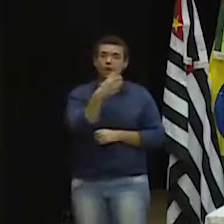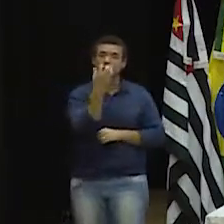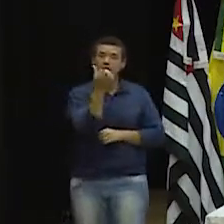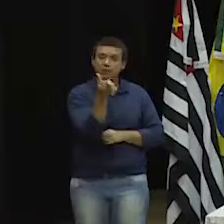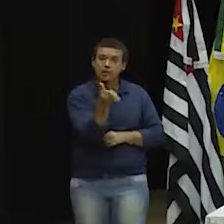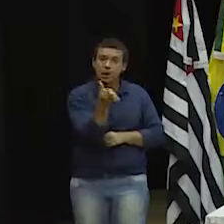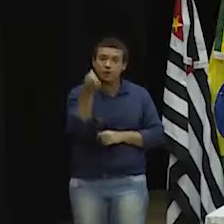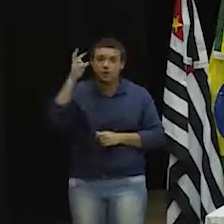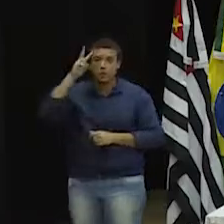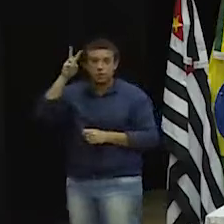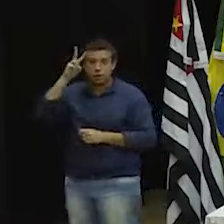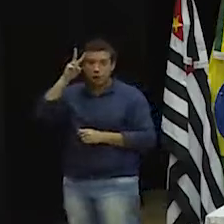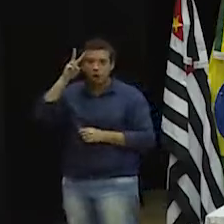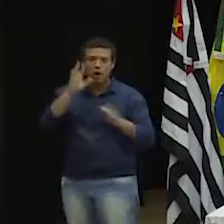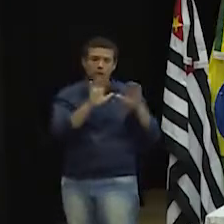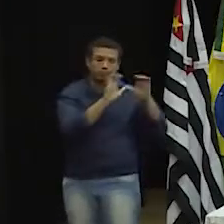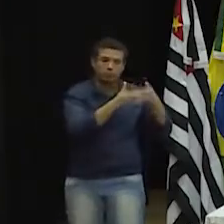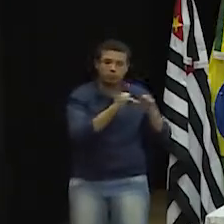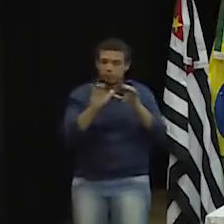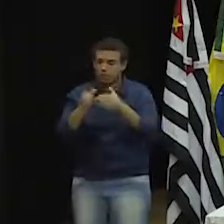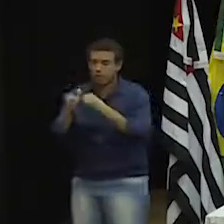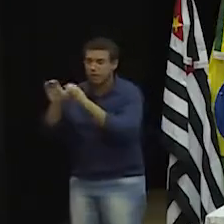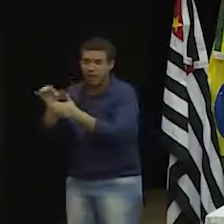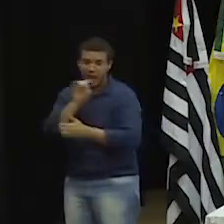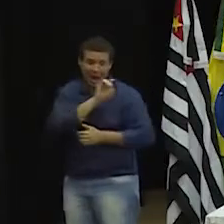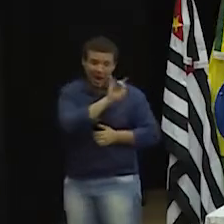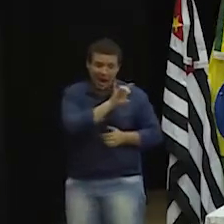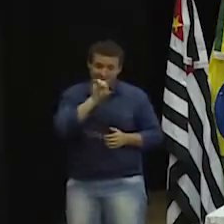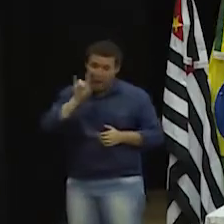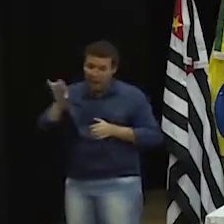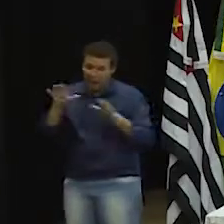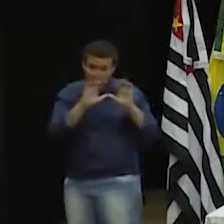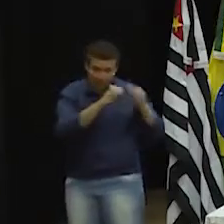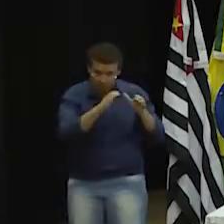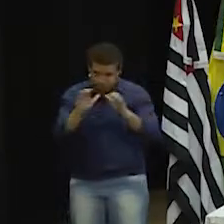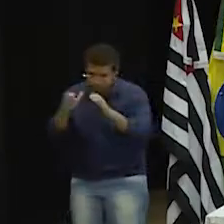anteriormente sobre a escolha de 6 histórias, em 3 modelos diferentes?